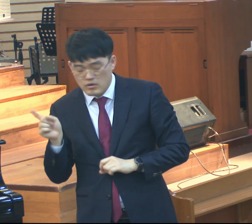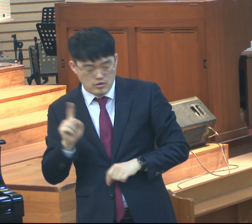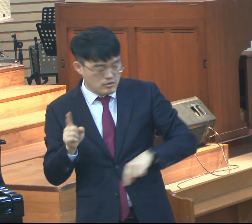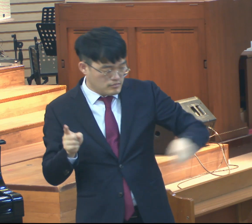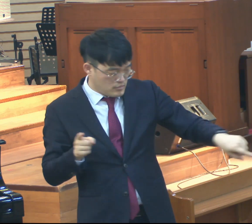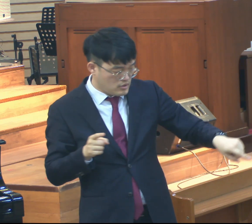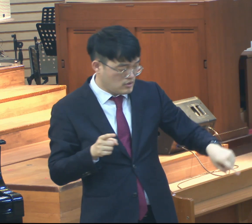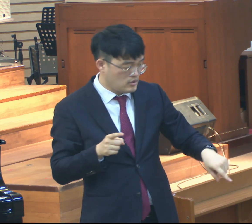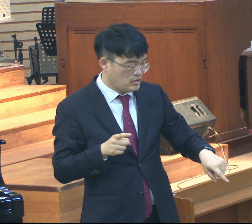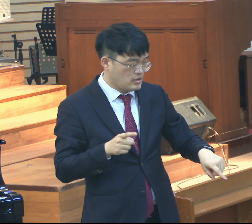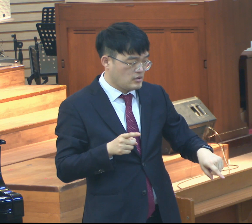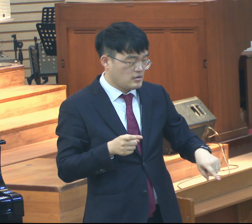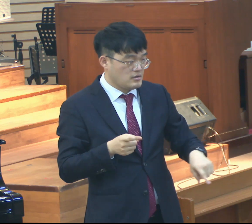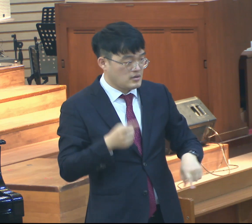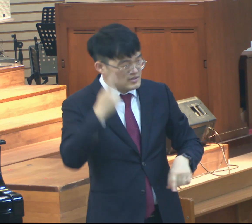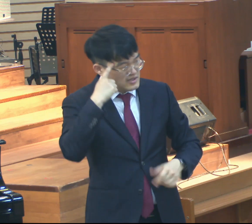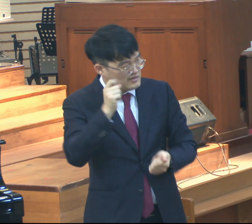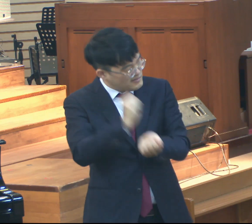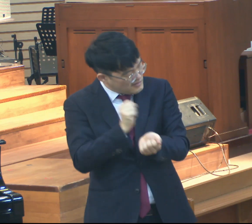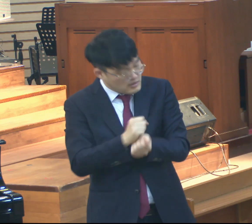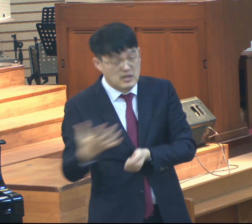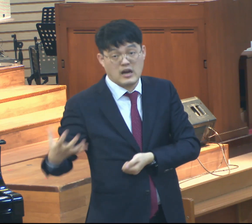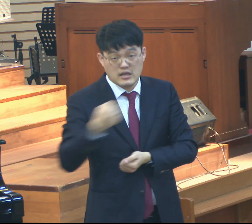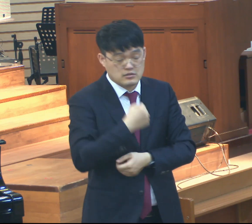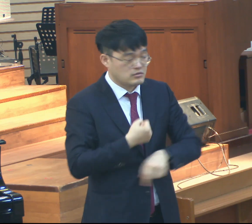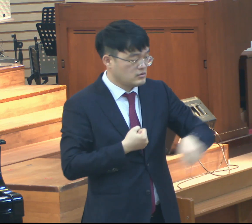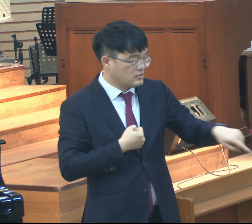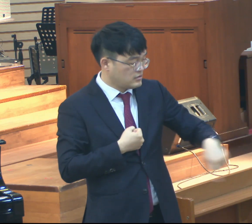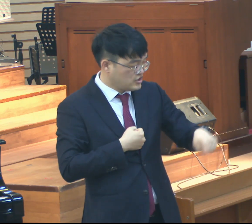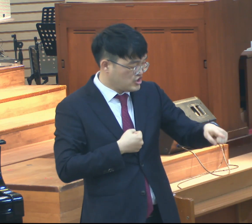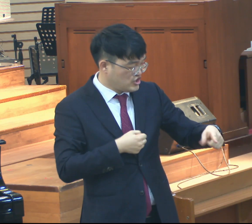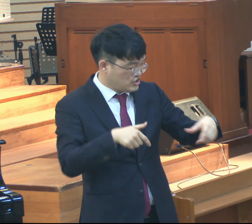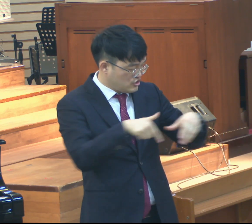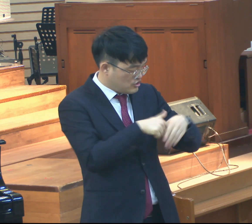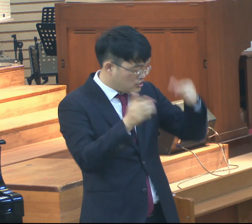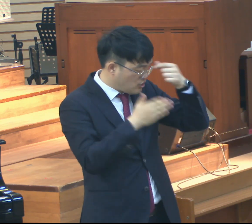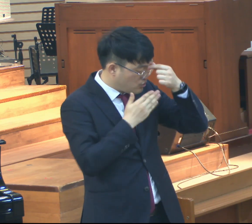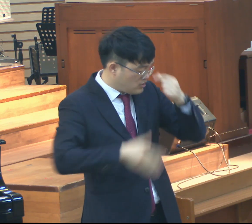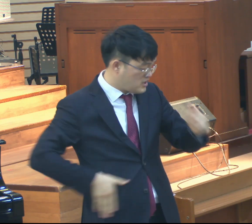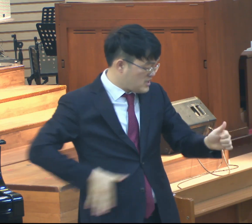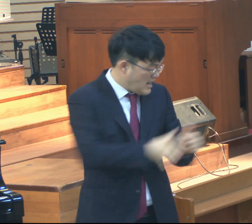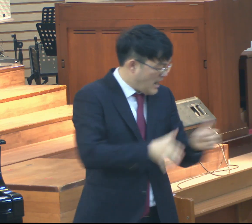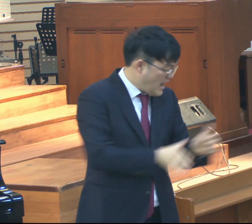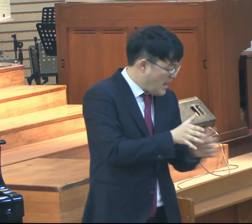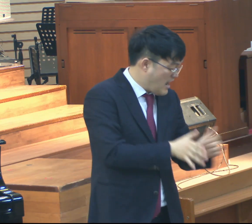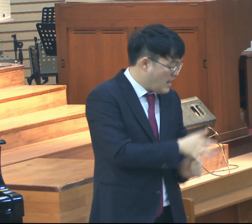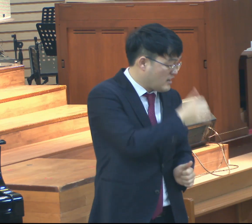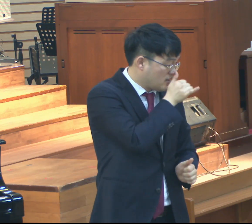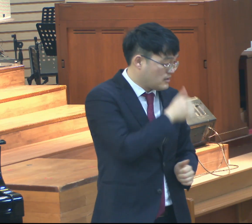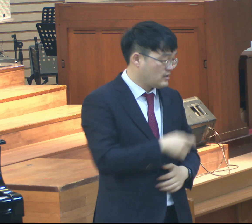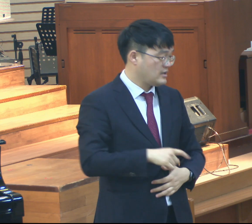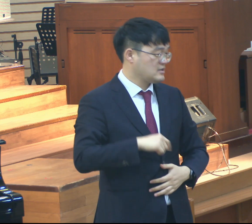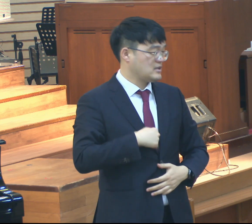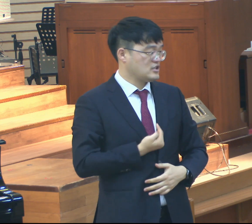공격했습니다. 그들은 자신의 정치적인 입지를 세우고 백성들을 하나로 묶기 위해 기독교를 핍박하는